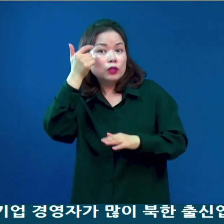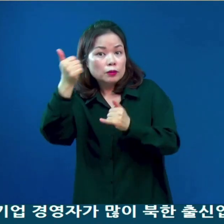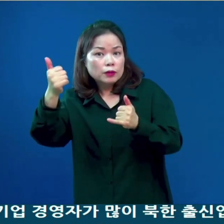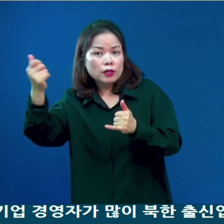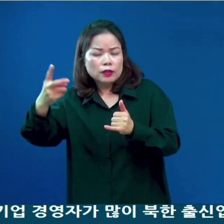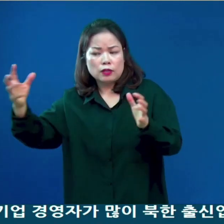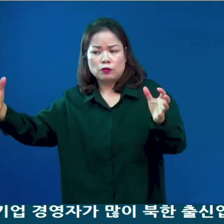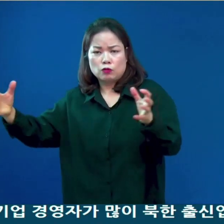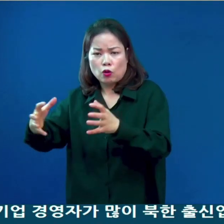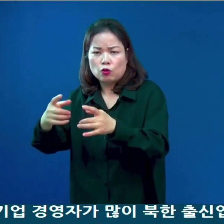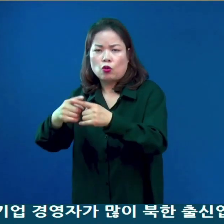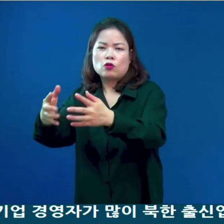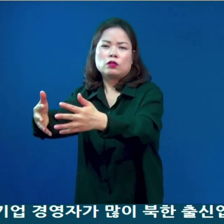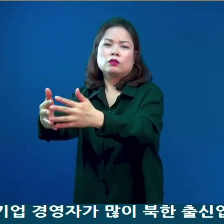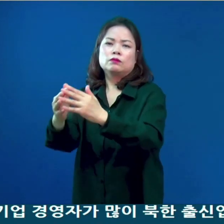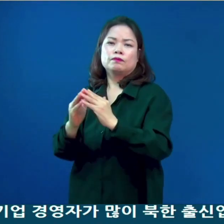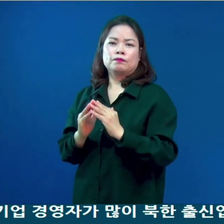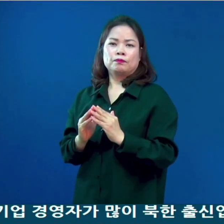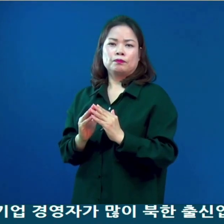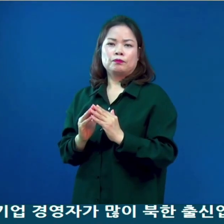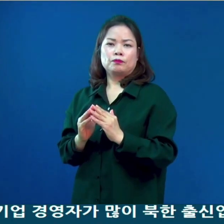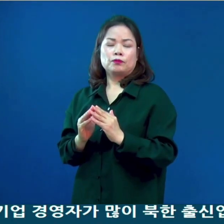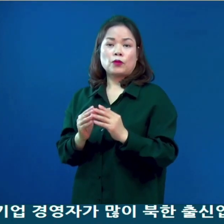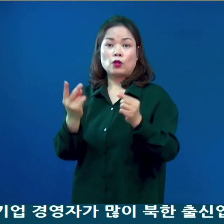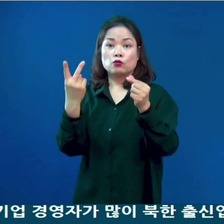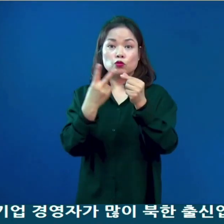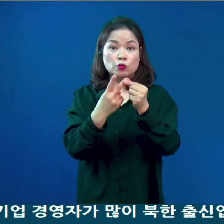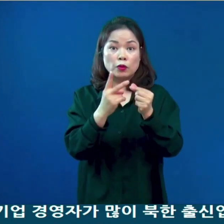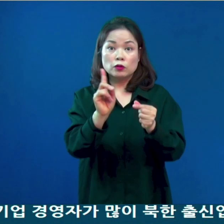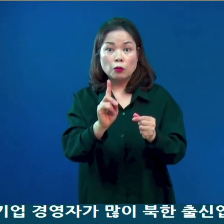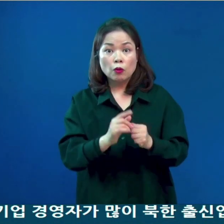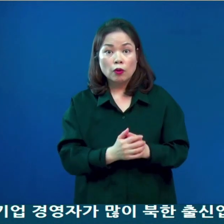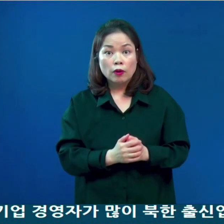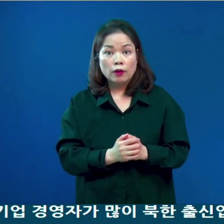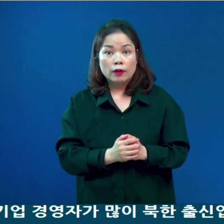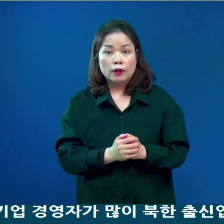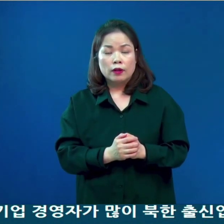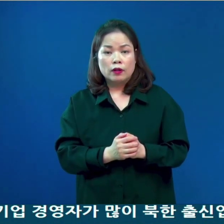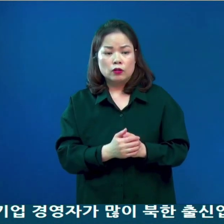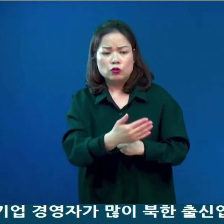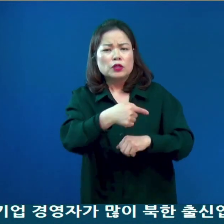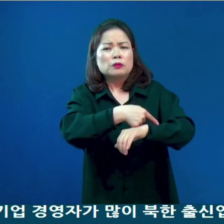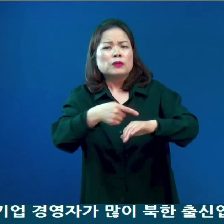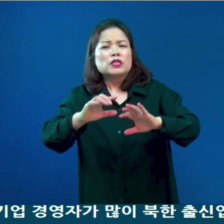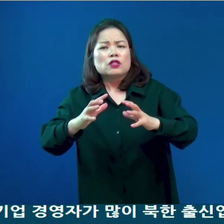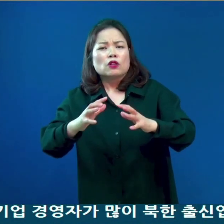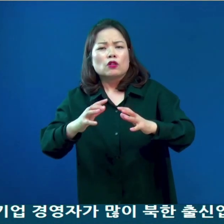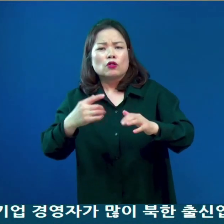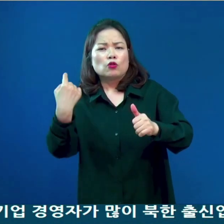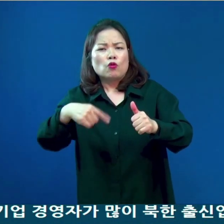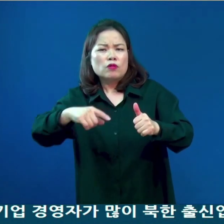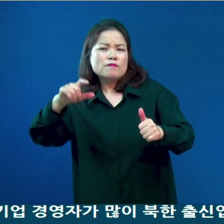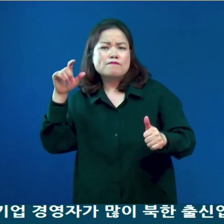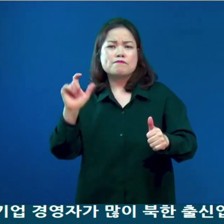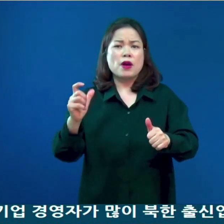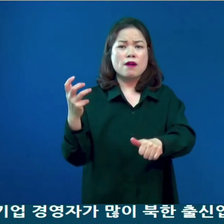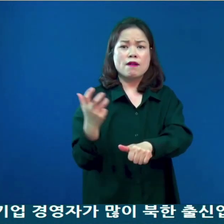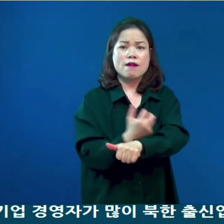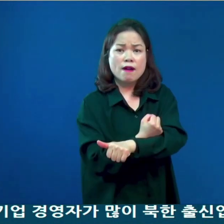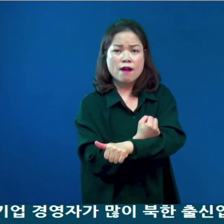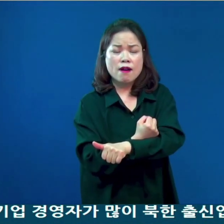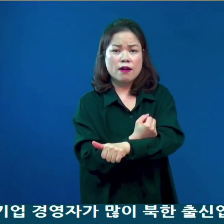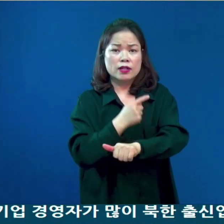다시 규합해서 교회를 세운다 이거고, 두 번째가 뭔지 아세요? 우리 민족은 이게 교육열이 강하잖아요.